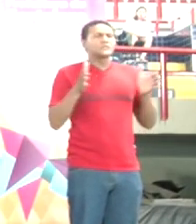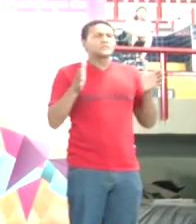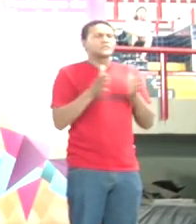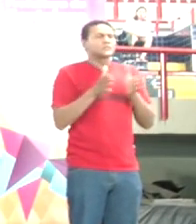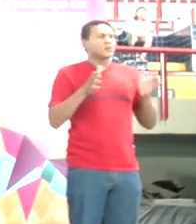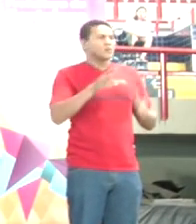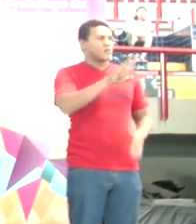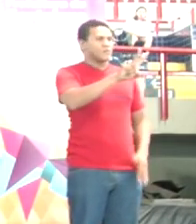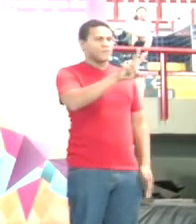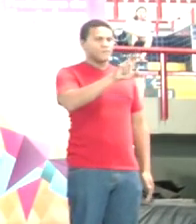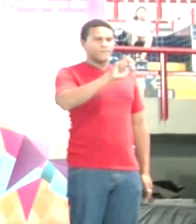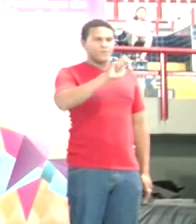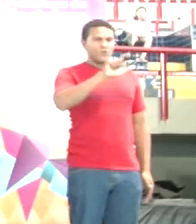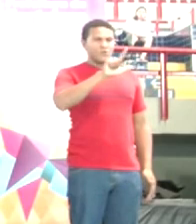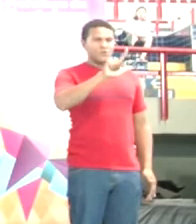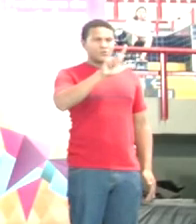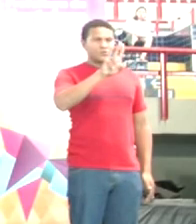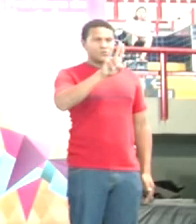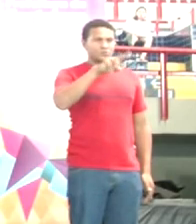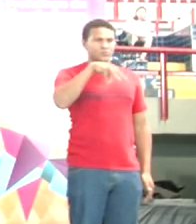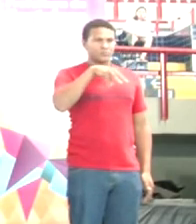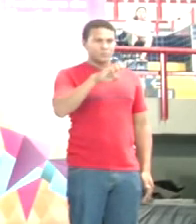legal? E o que é volume?